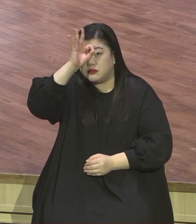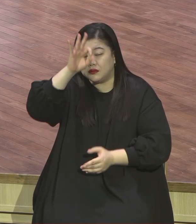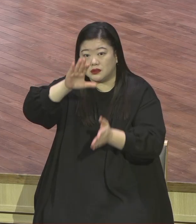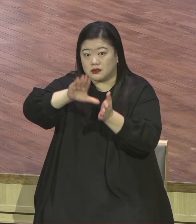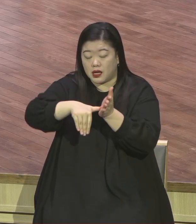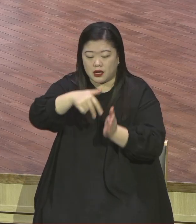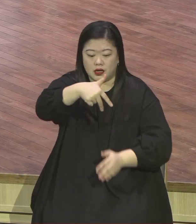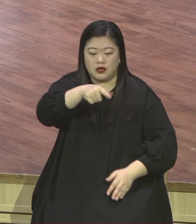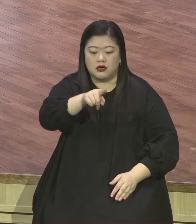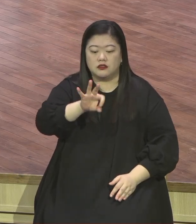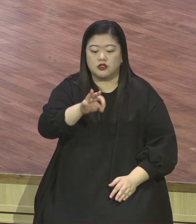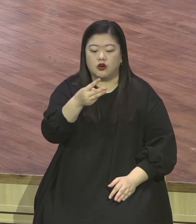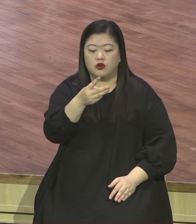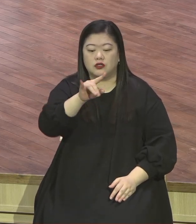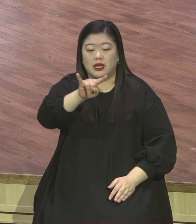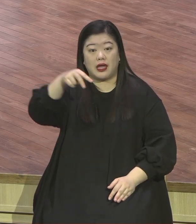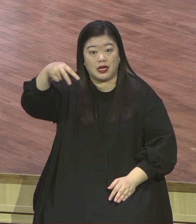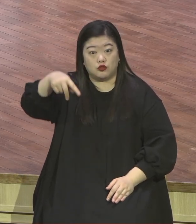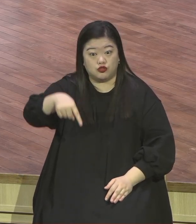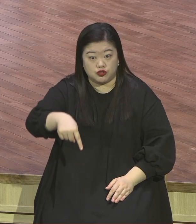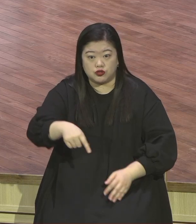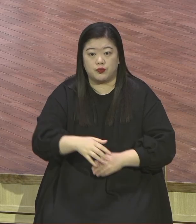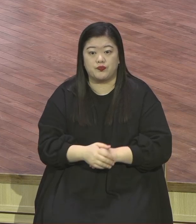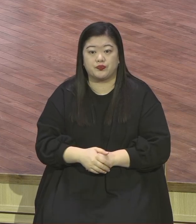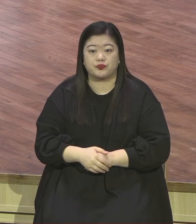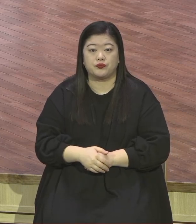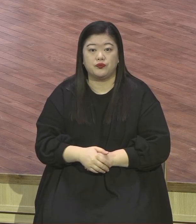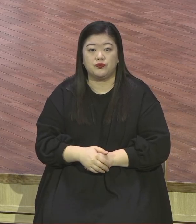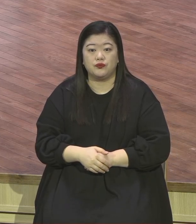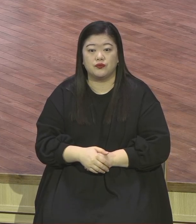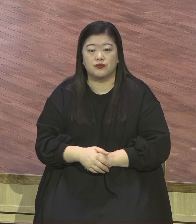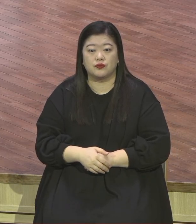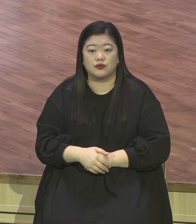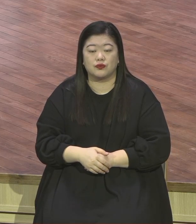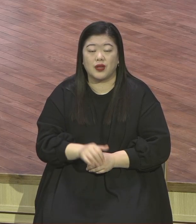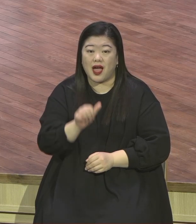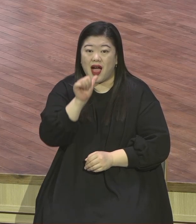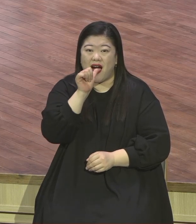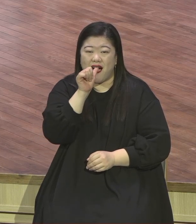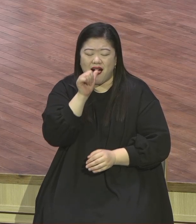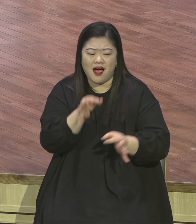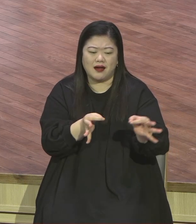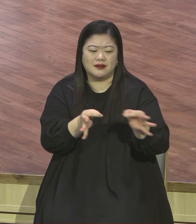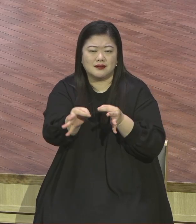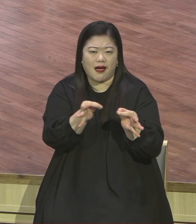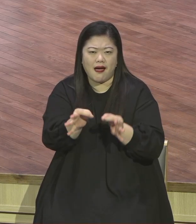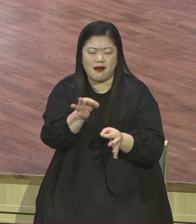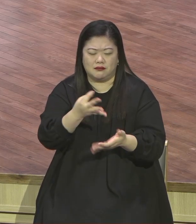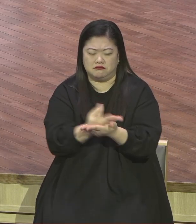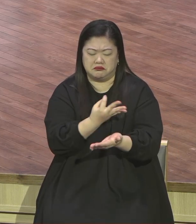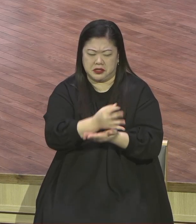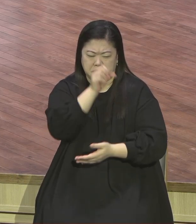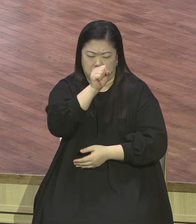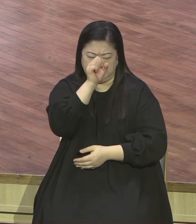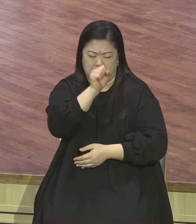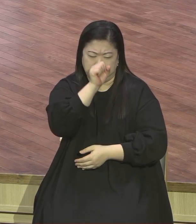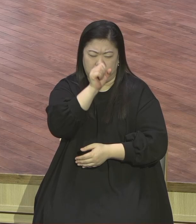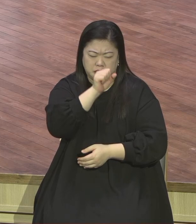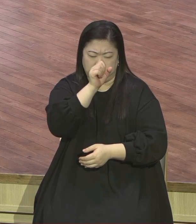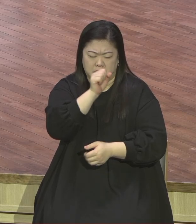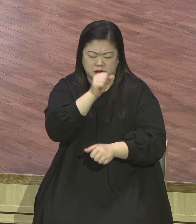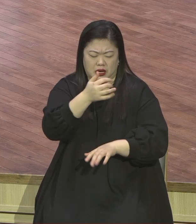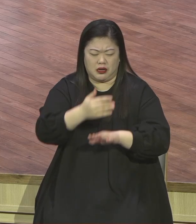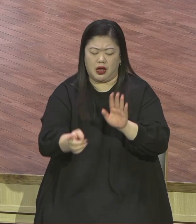전속 무당이 철장 사회라 시작된 나라 부도 내 결국은 망하는 귀신 들려가지고